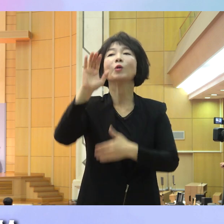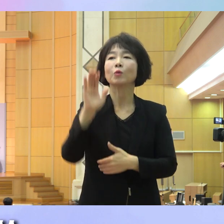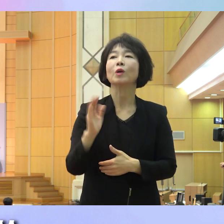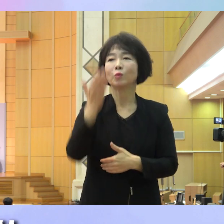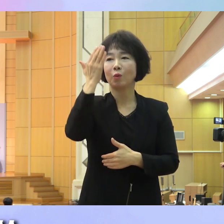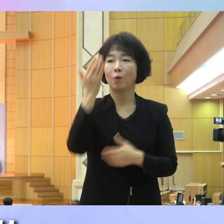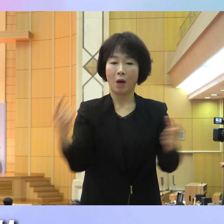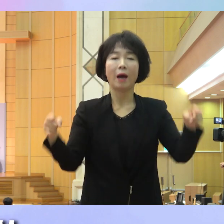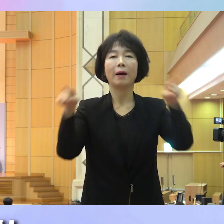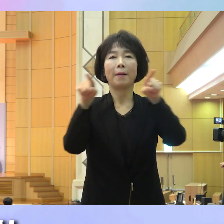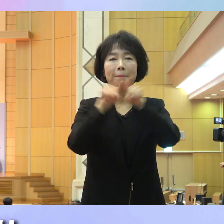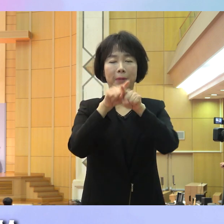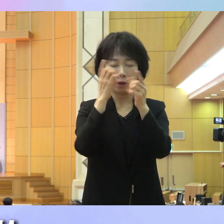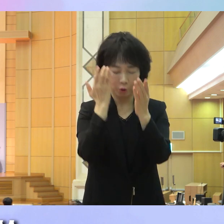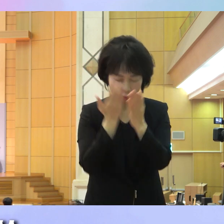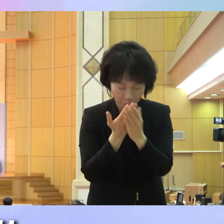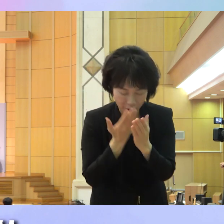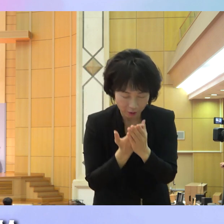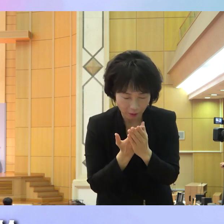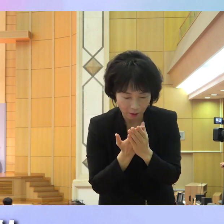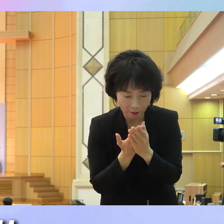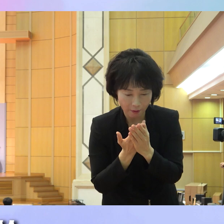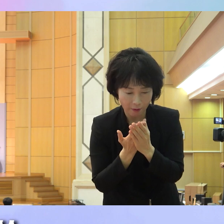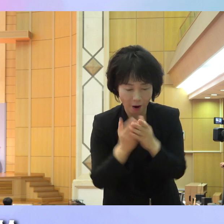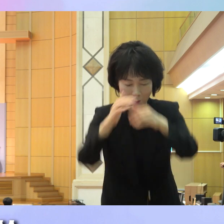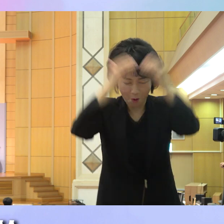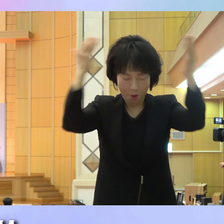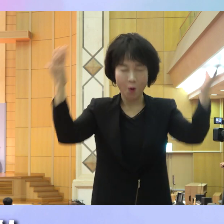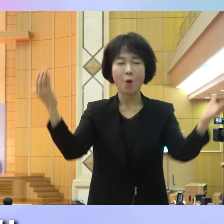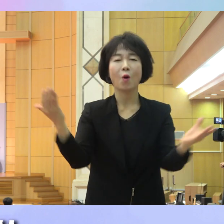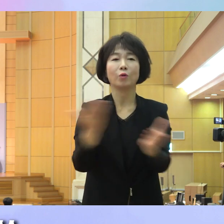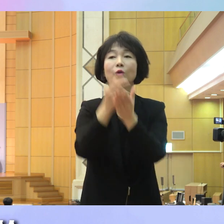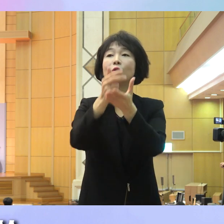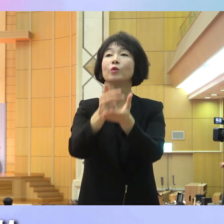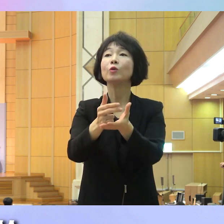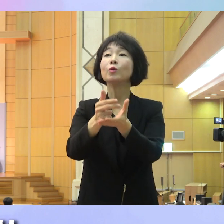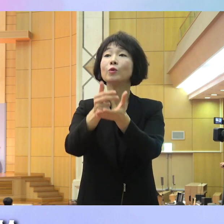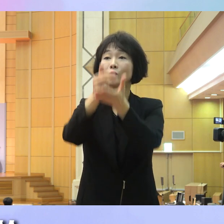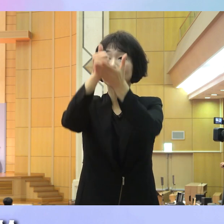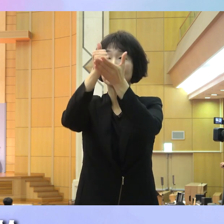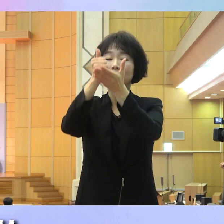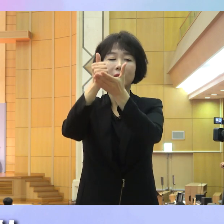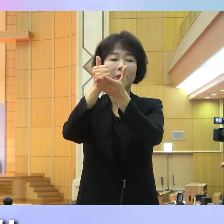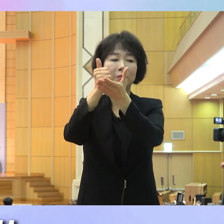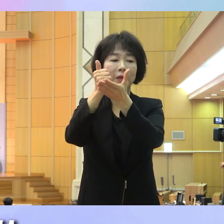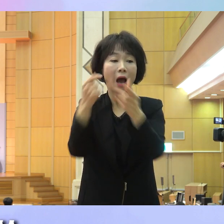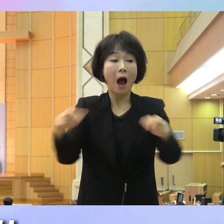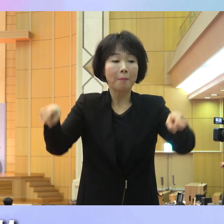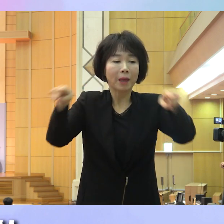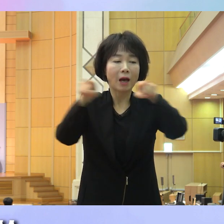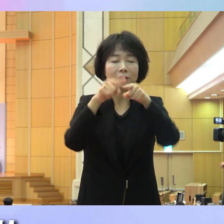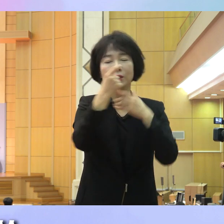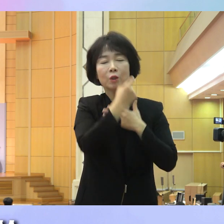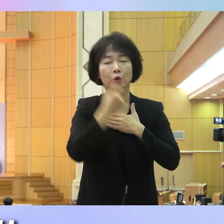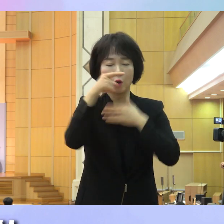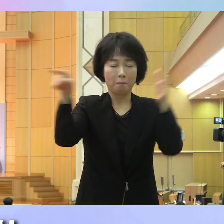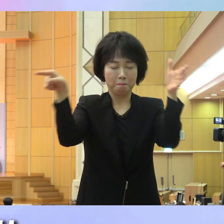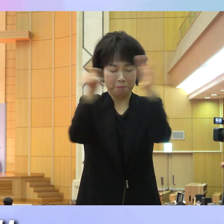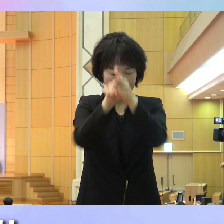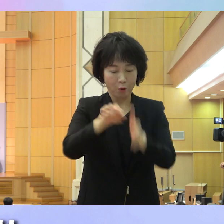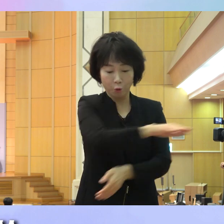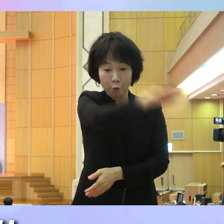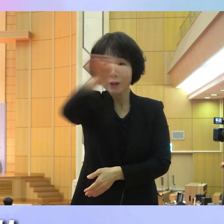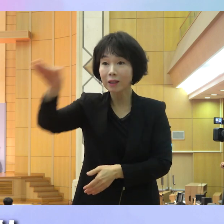하나님 아버지 함께하여 주옵소서. 이 모든 것 주님이 살아계심과 역사하심이 함께 일줄로 믿사옵고